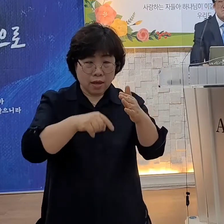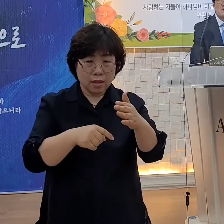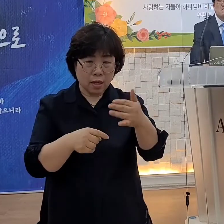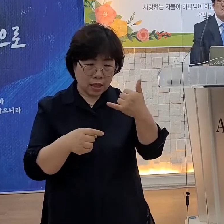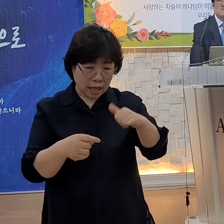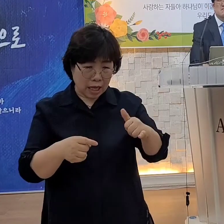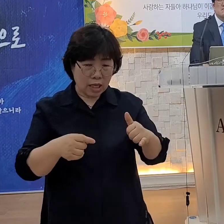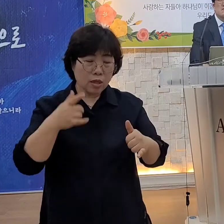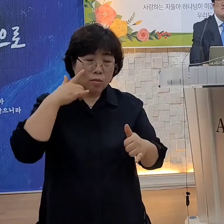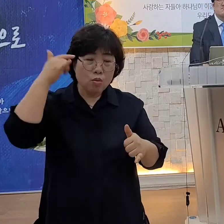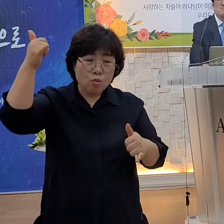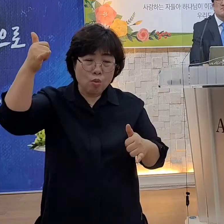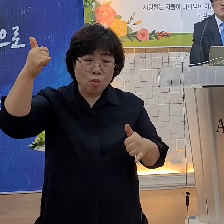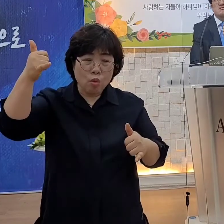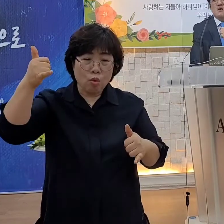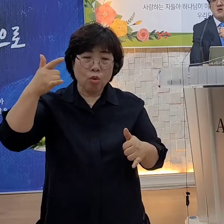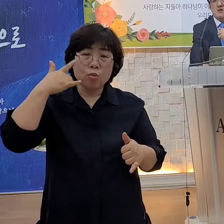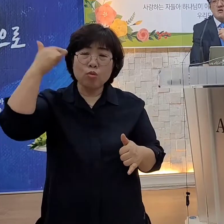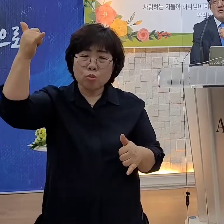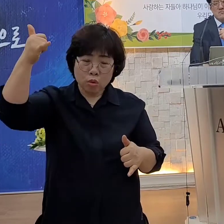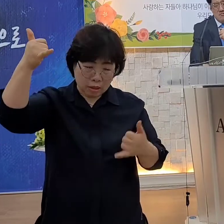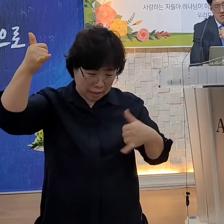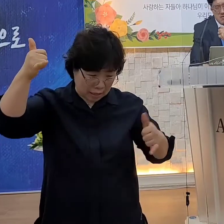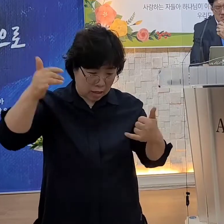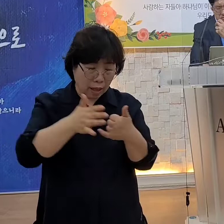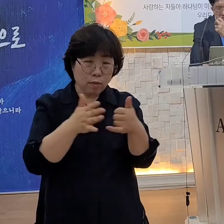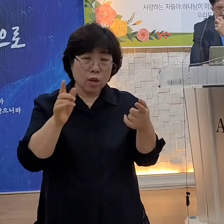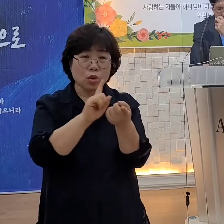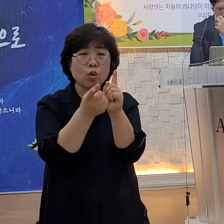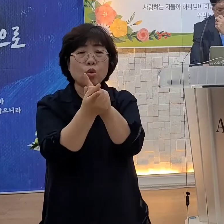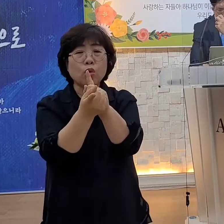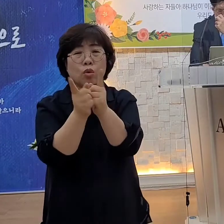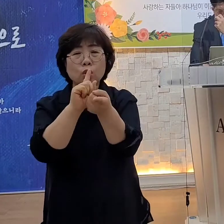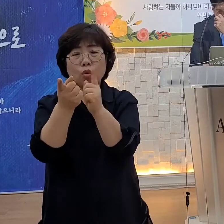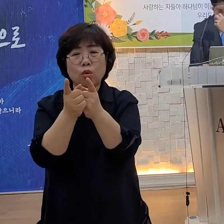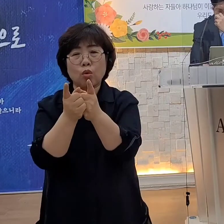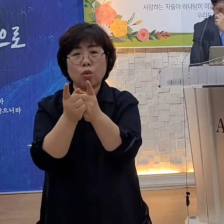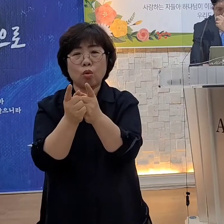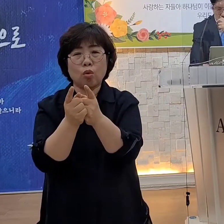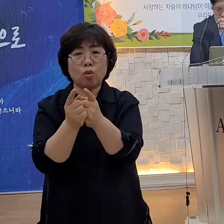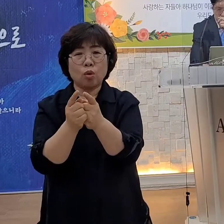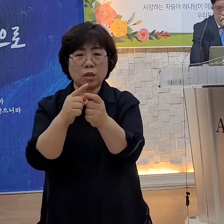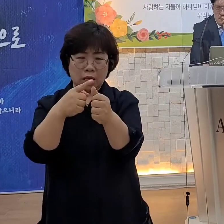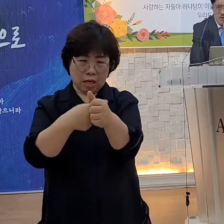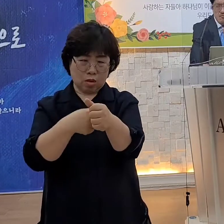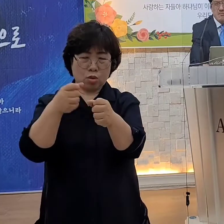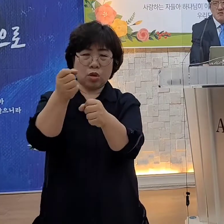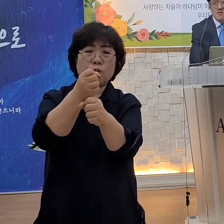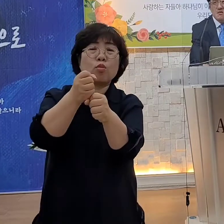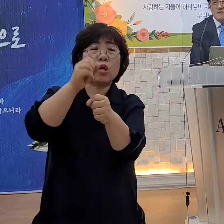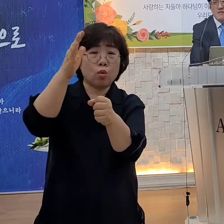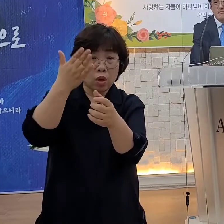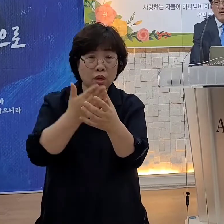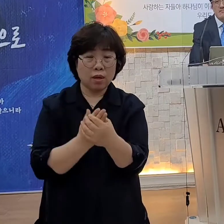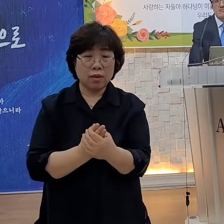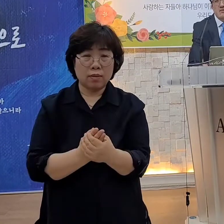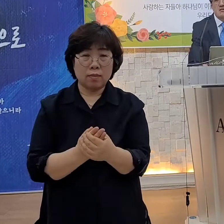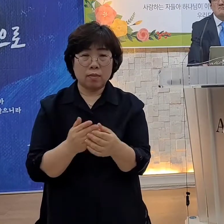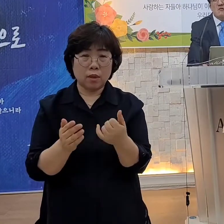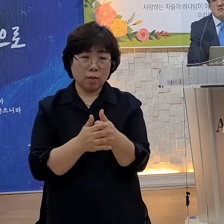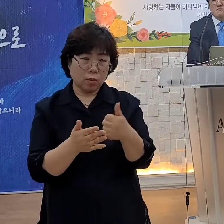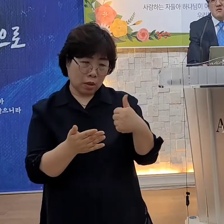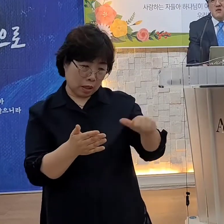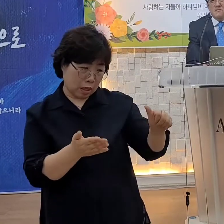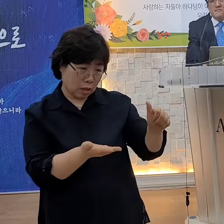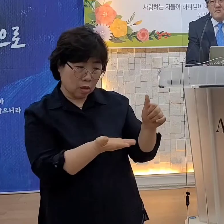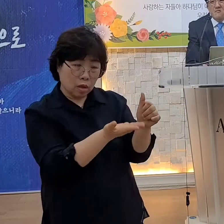자식은 부모에게 묶이고 부모는 자식에게 묶여 있어요. 그래서 자식들은 키워보면 밤낮 뭐라